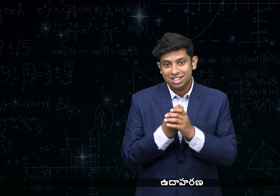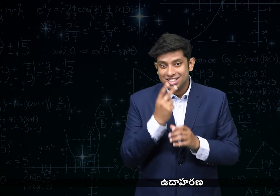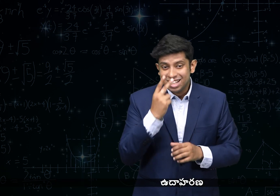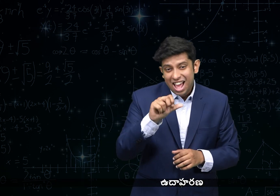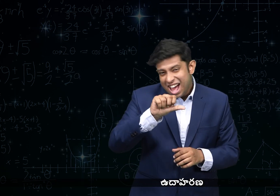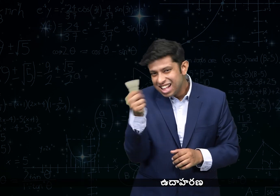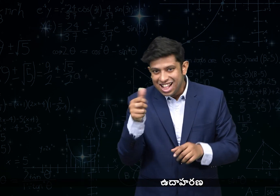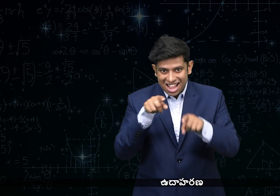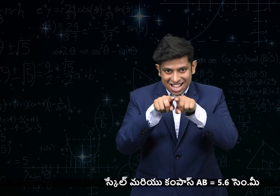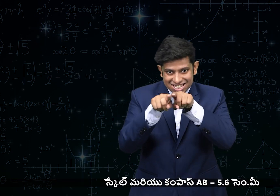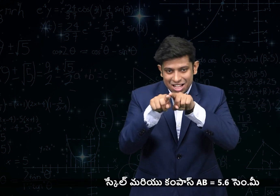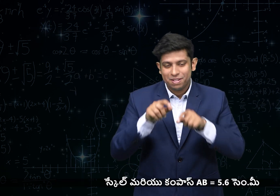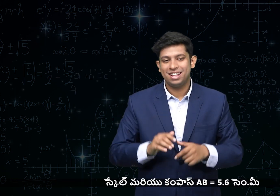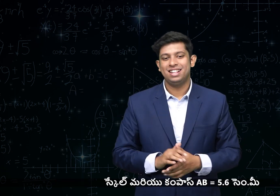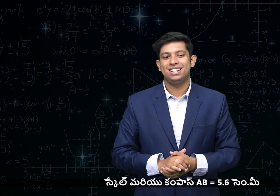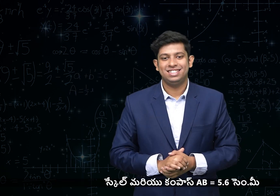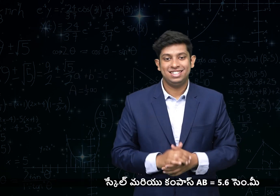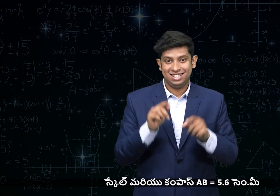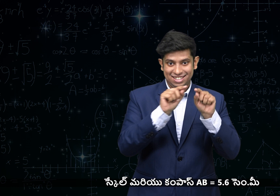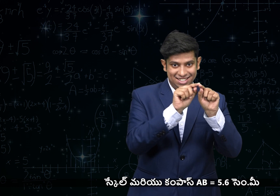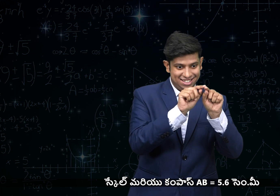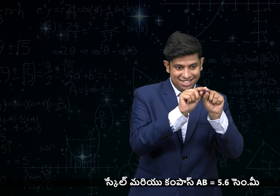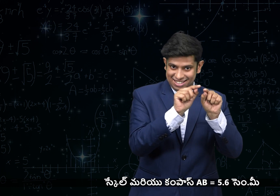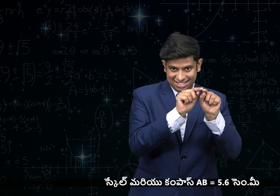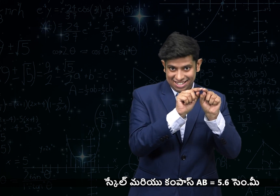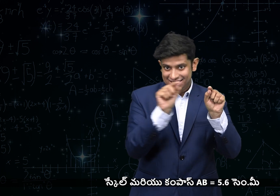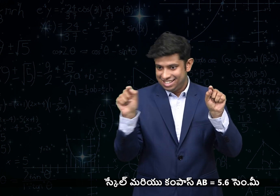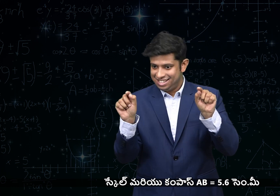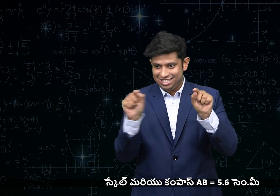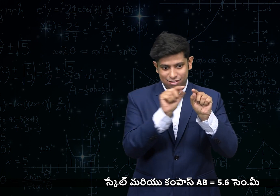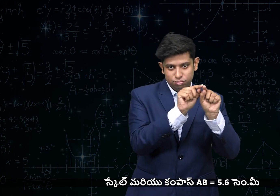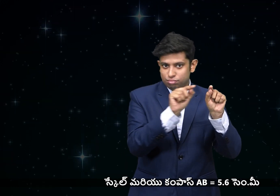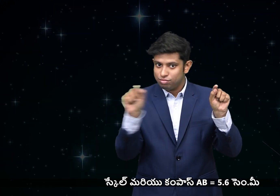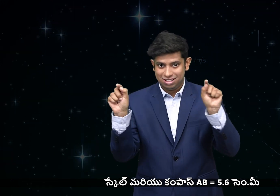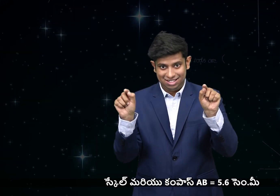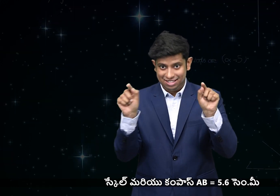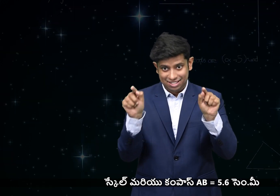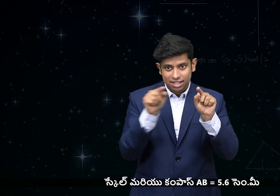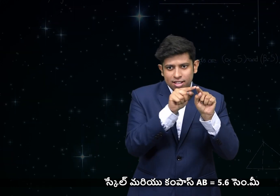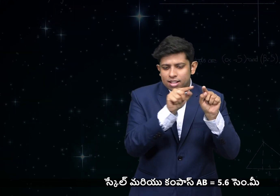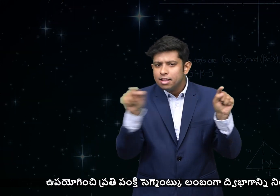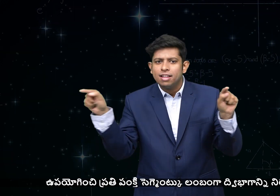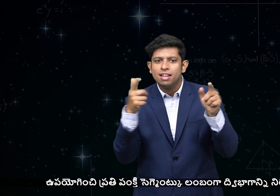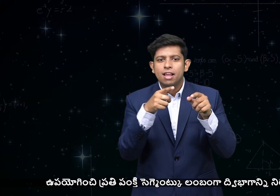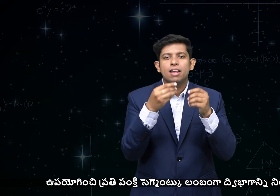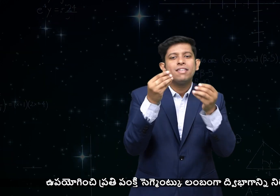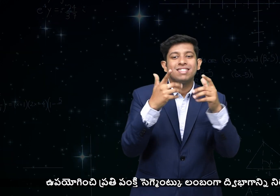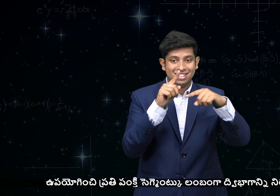ఉదాహరణ: స్కేల్ మరియు కంపాస్ ఏబి = 5.6 సెంటీమీటర్లు ఉపయోగించి ప్రతి